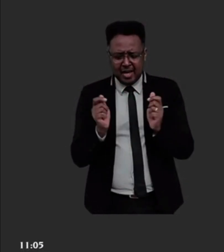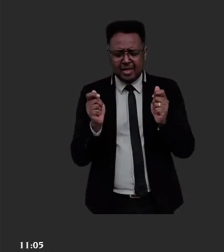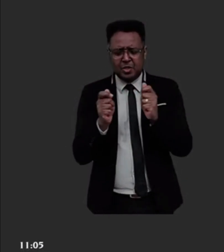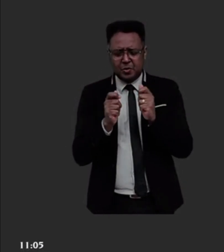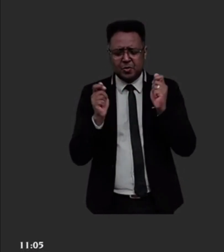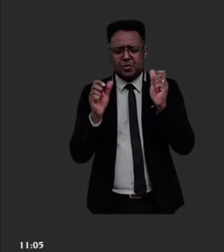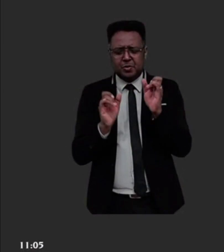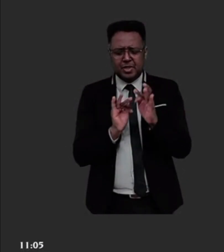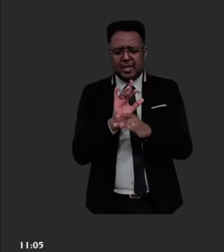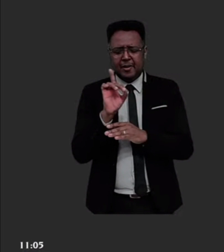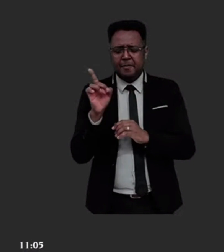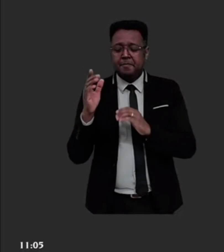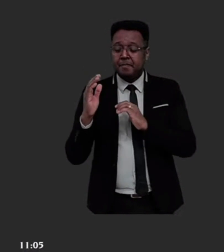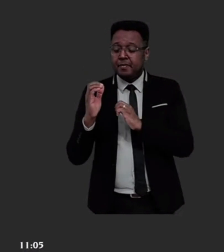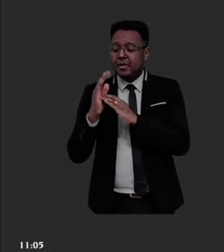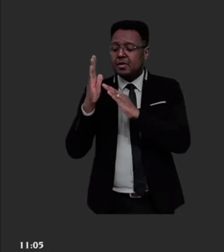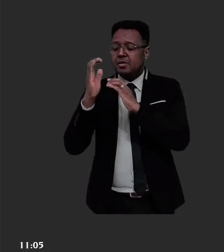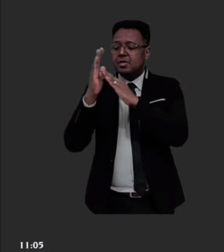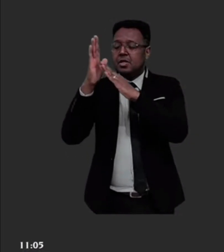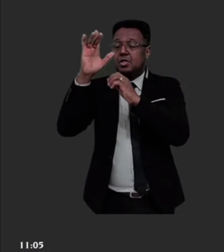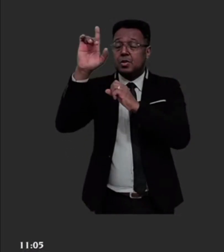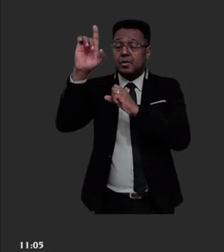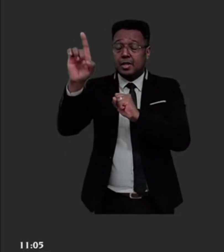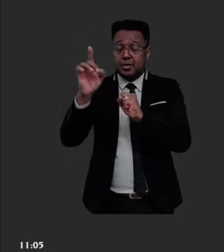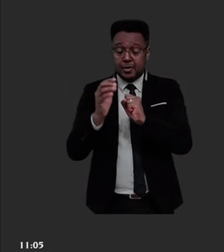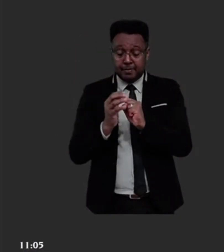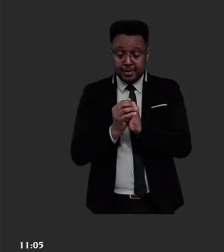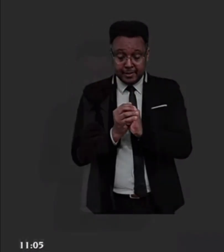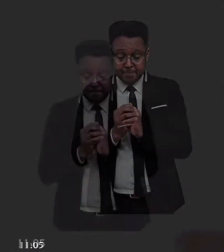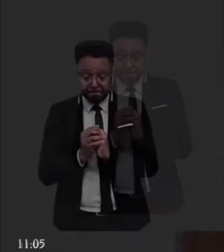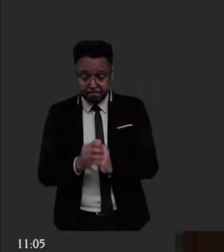aleluia, Deus seja louvado.